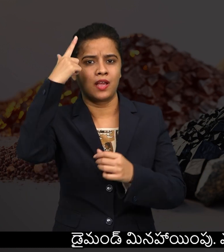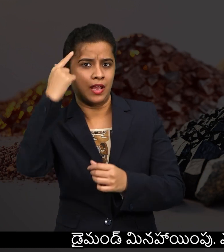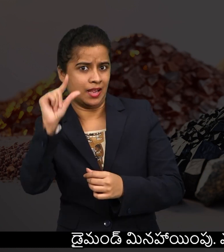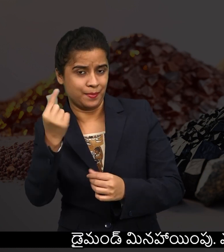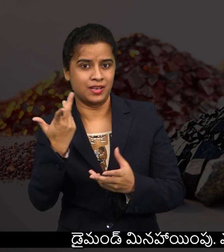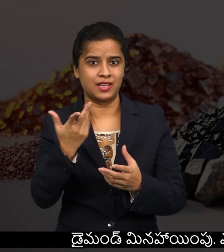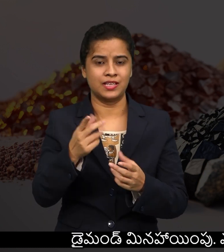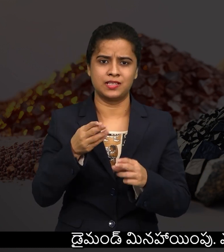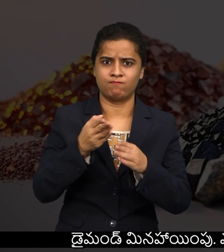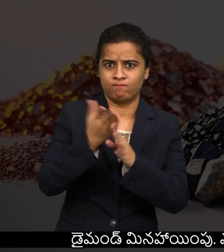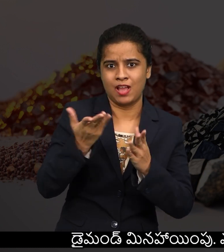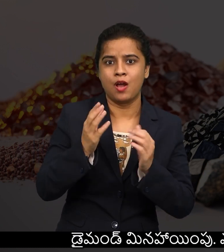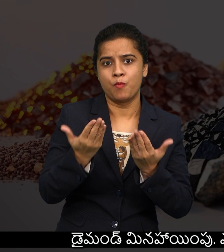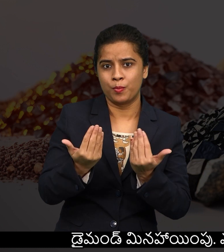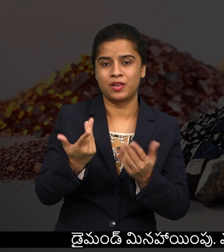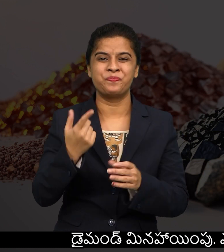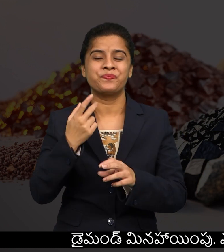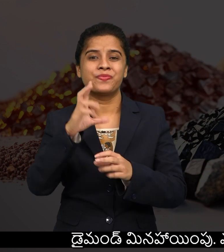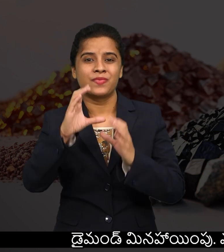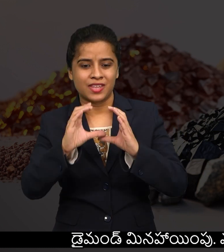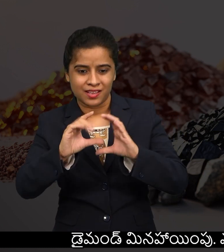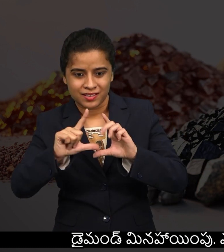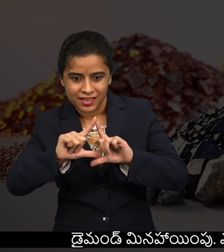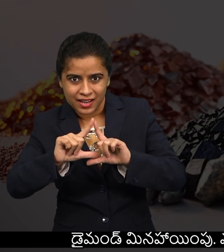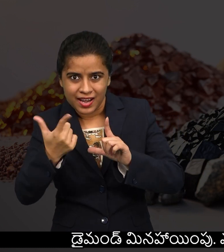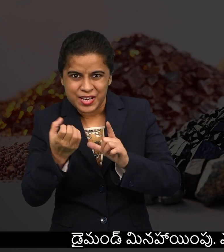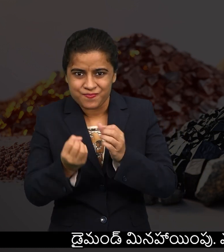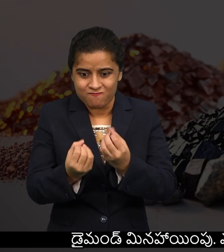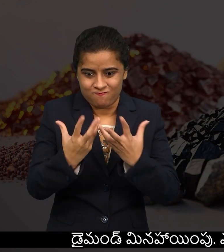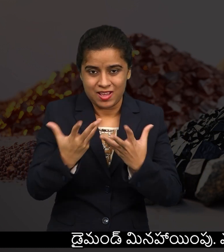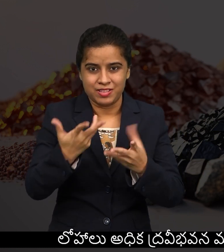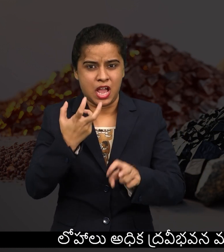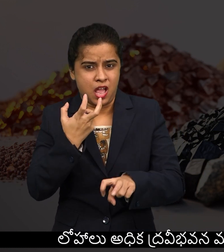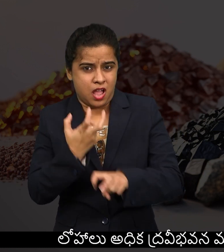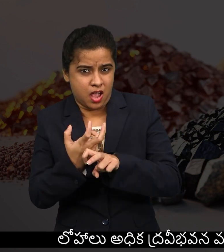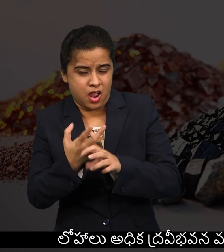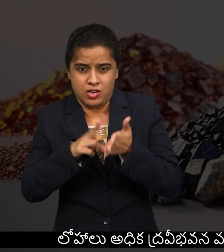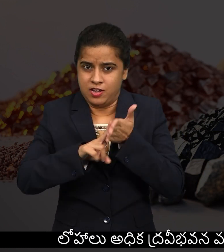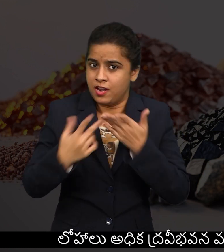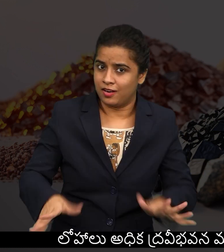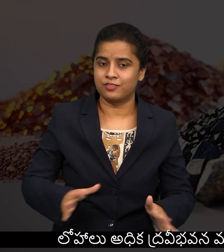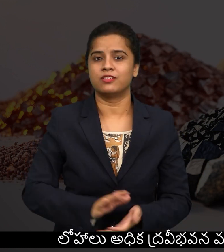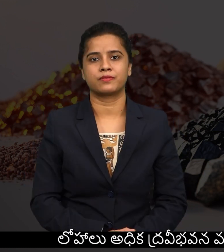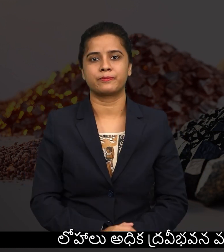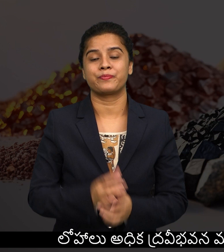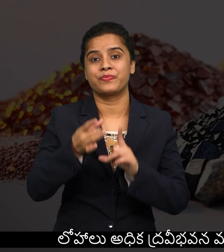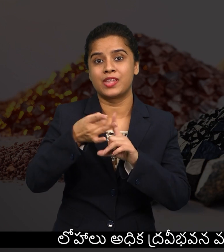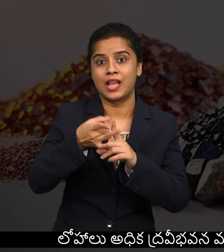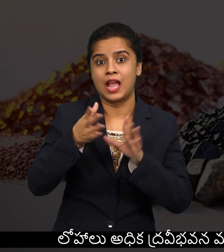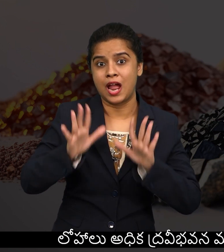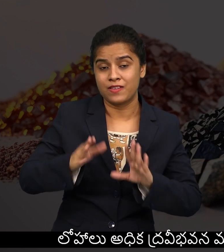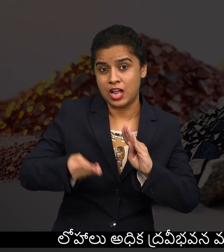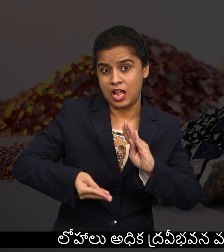డైమండ్ మినహాయింపు. వజ్రం అత్యంత కఠినమైన సహజ పదార్థం. లోహాలు అధిక ద్రవీభవన